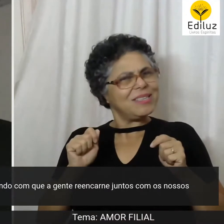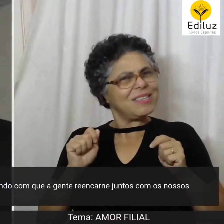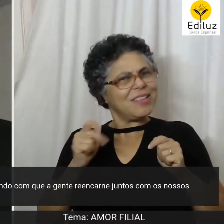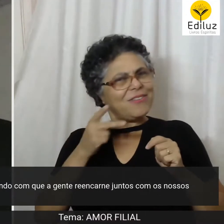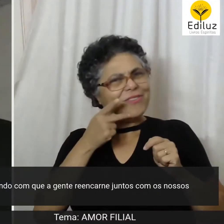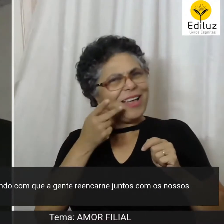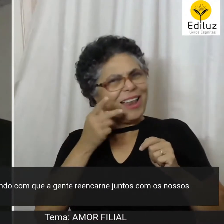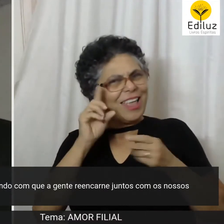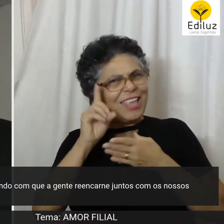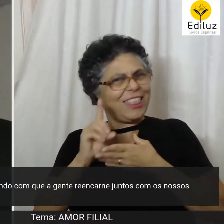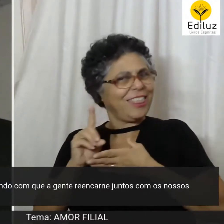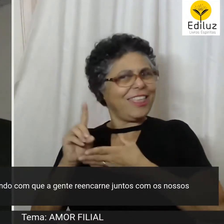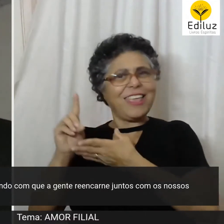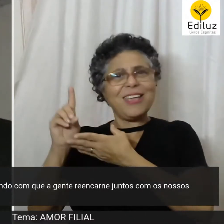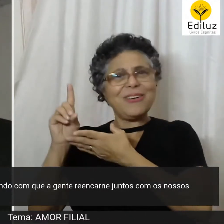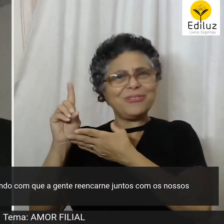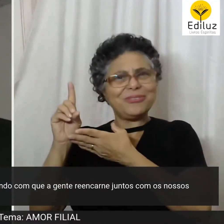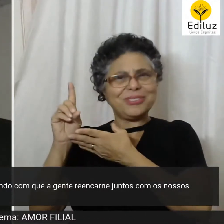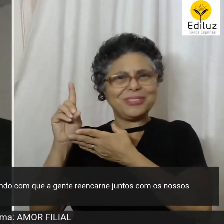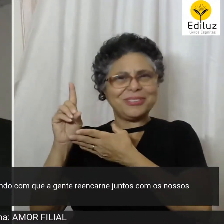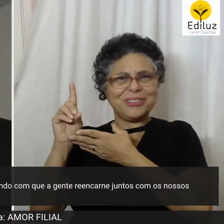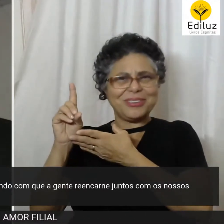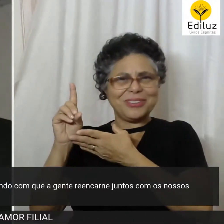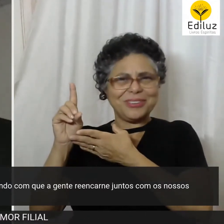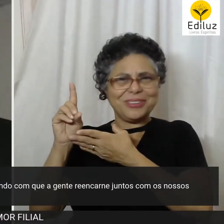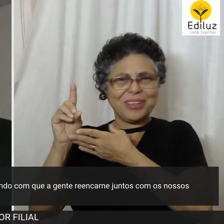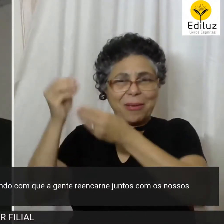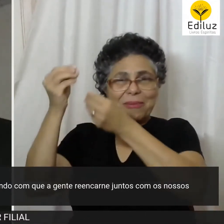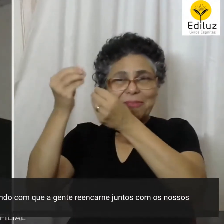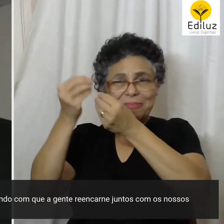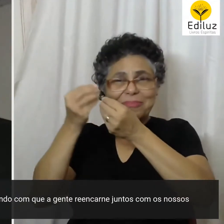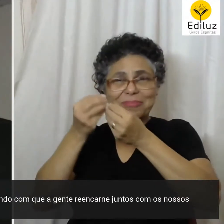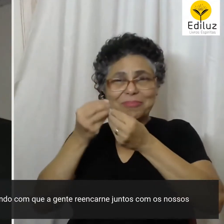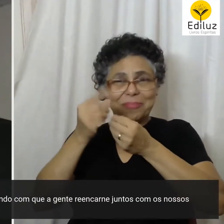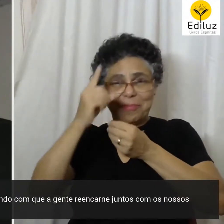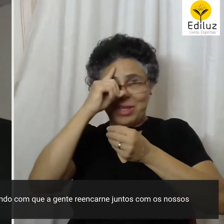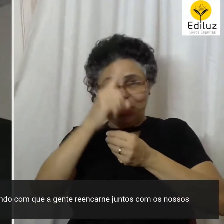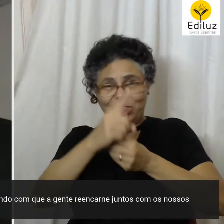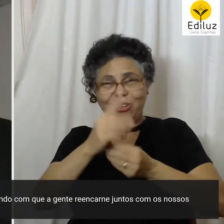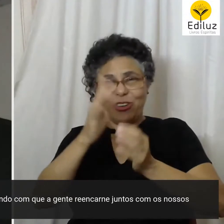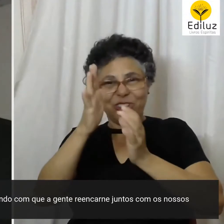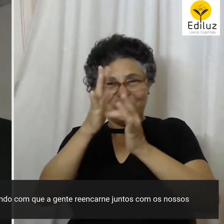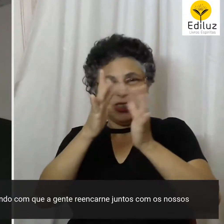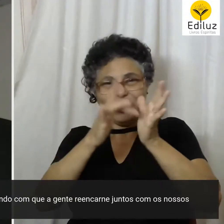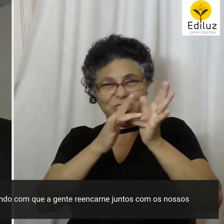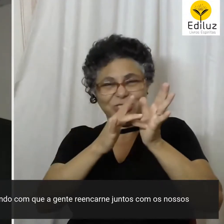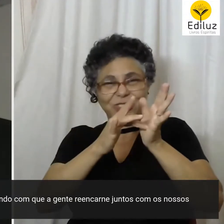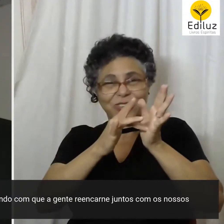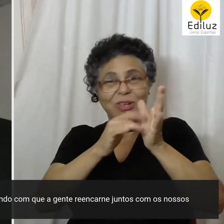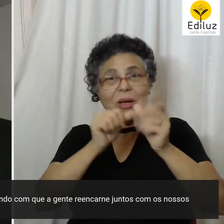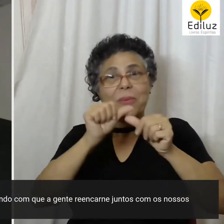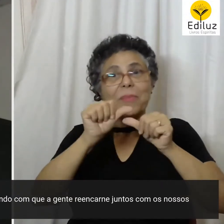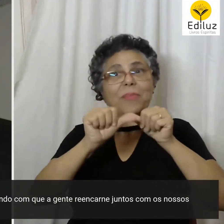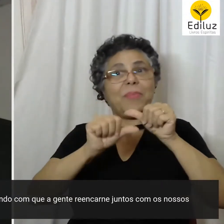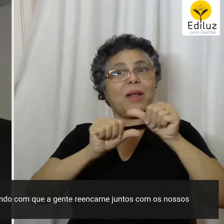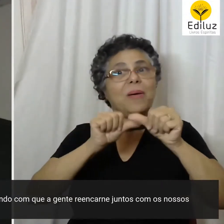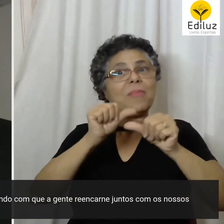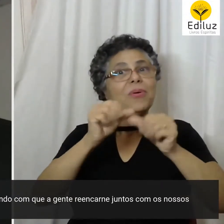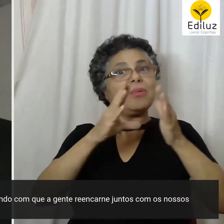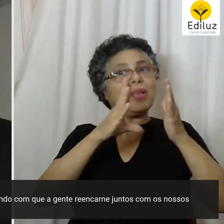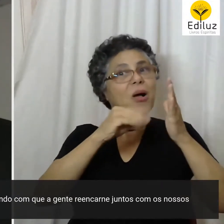que Deus enviou Jesus exatamente para mudar o modelo